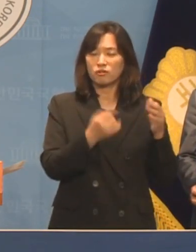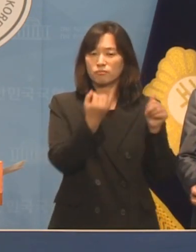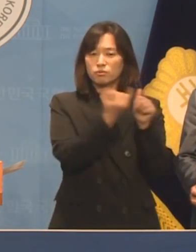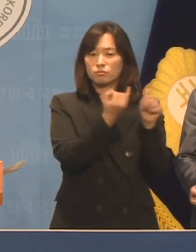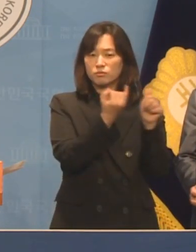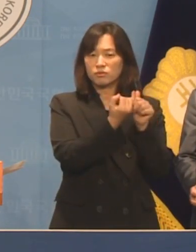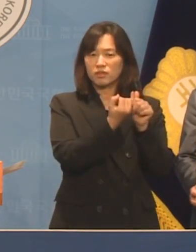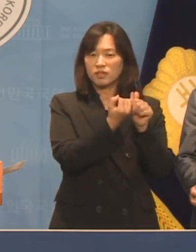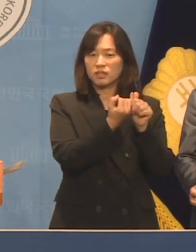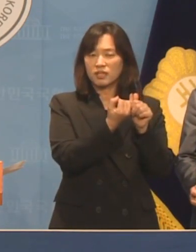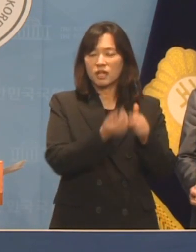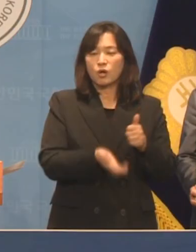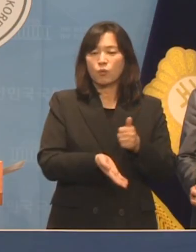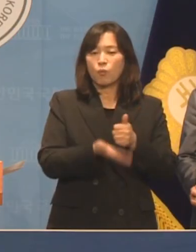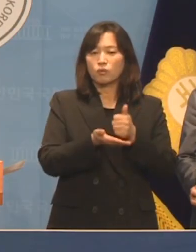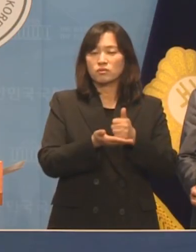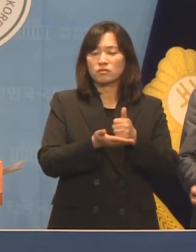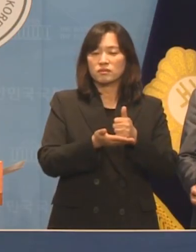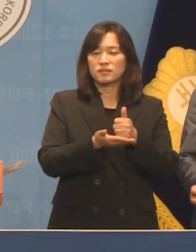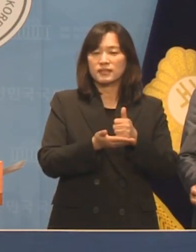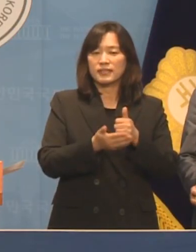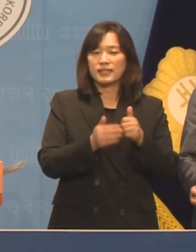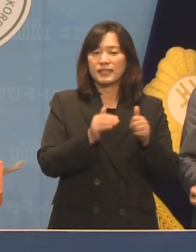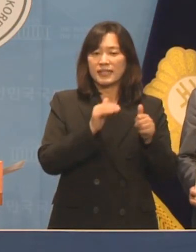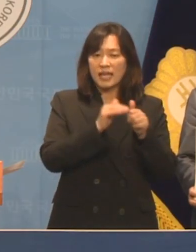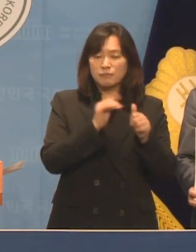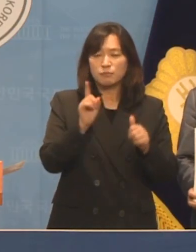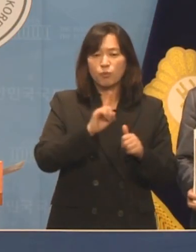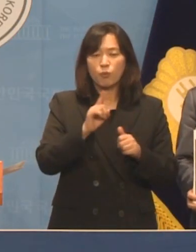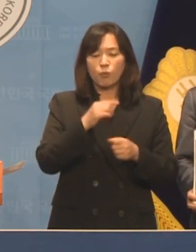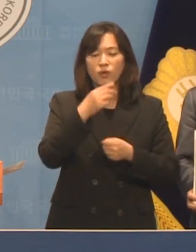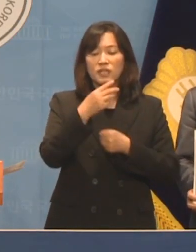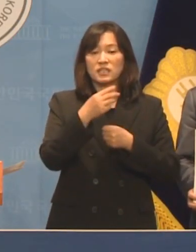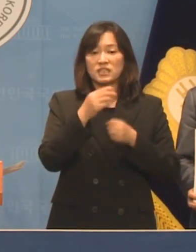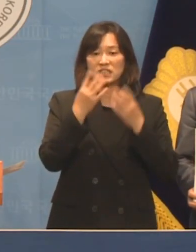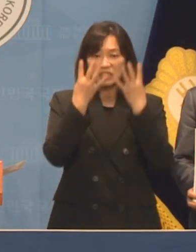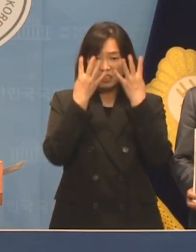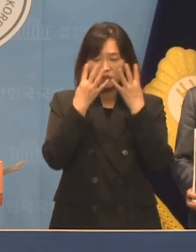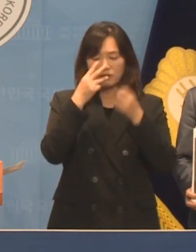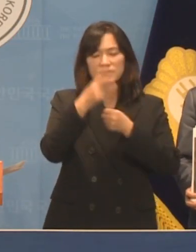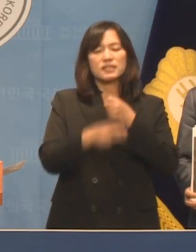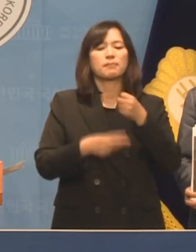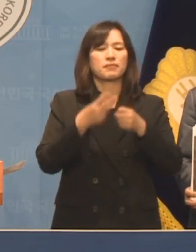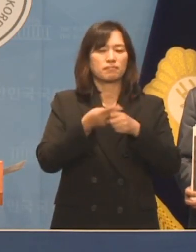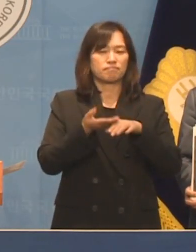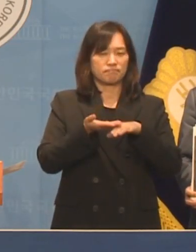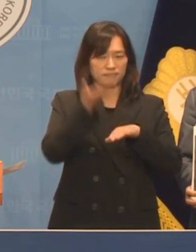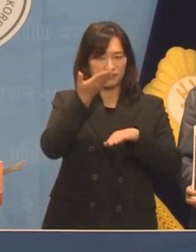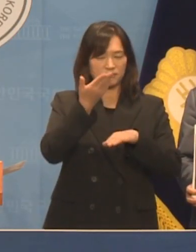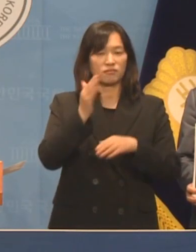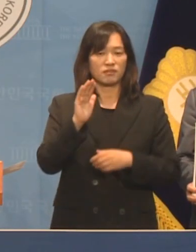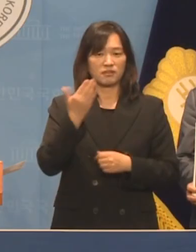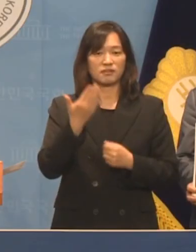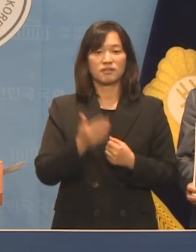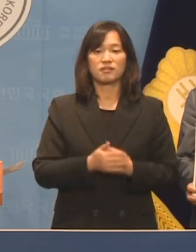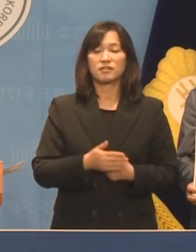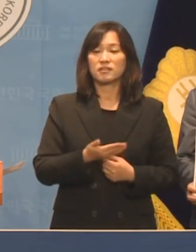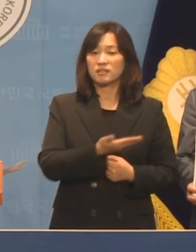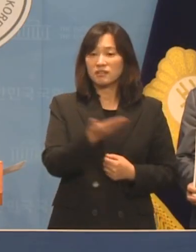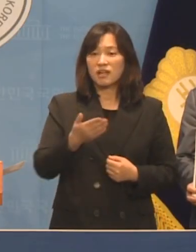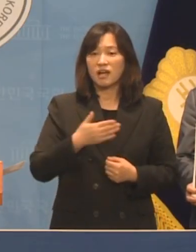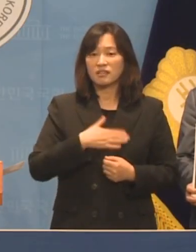김건희의 공천 개입은 징역 3년을 훌쩍 넘어서야 합니다. 이것을 다 아는